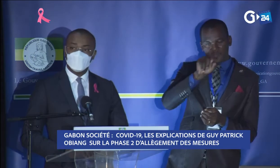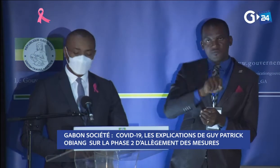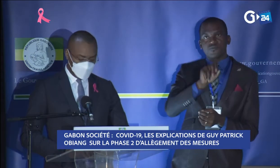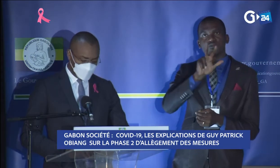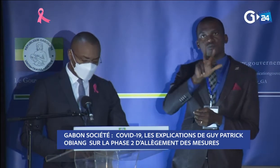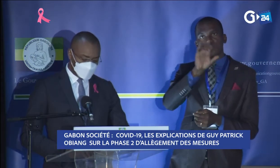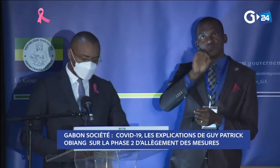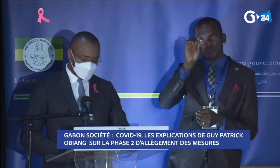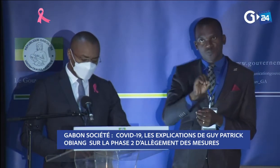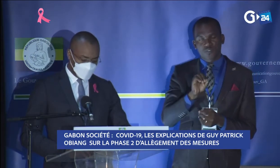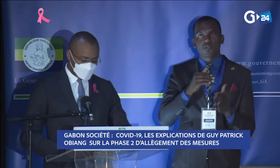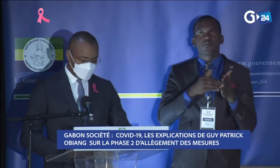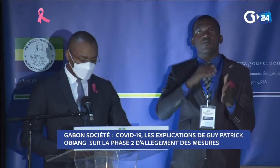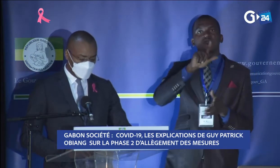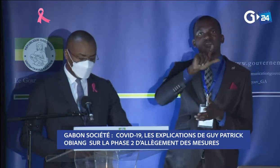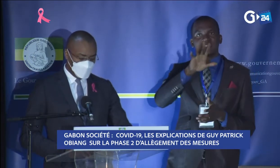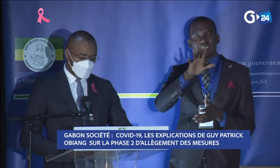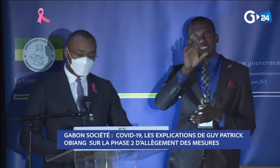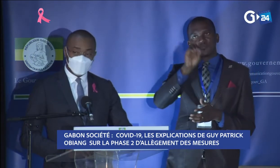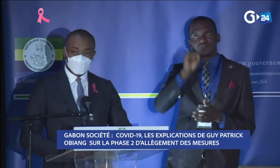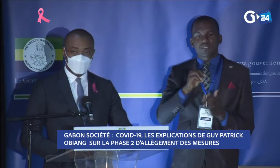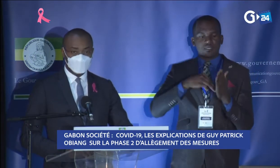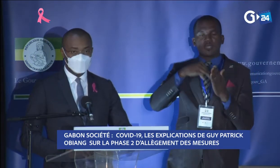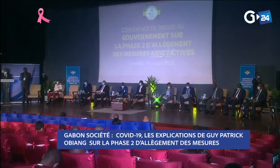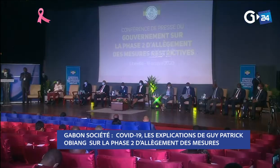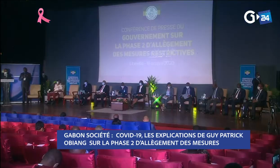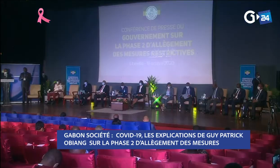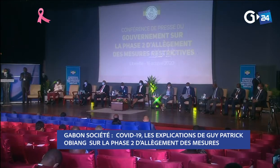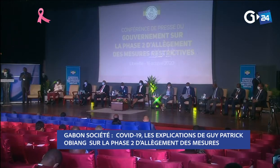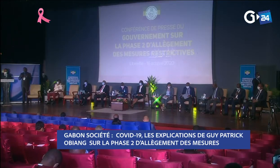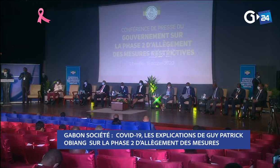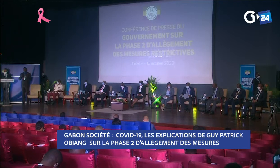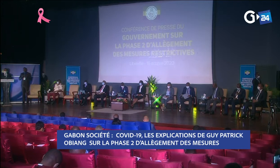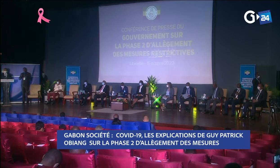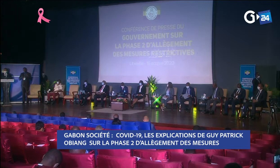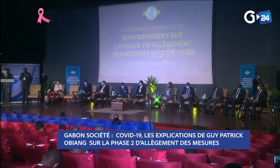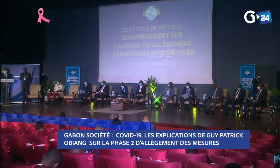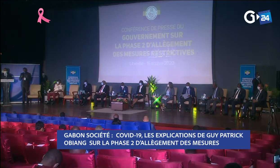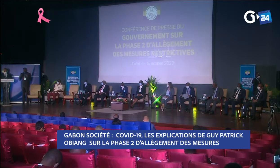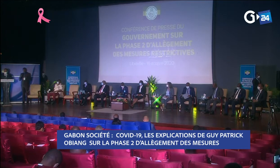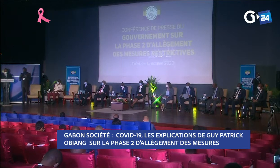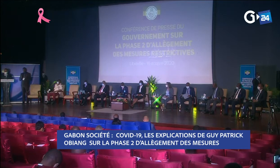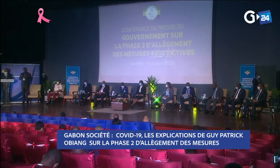4,3% contre 25% en mai 2020, avec un taux de guérison de